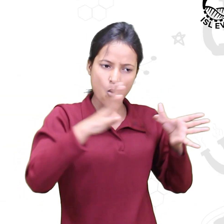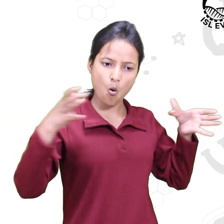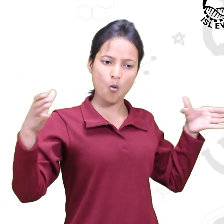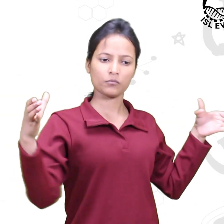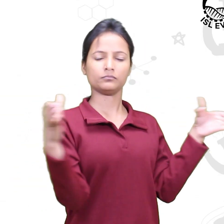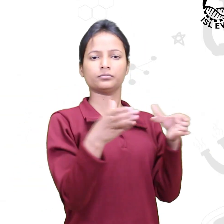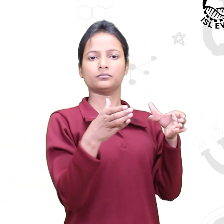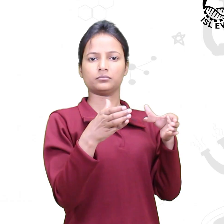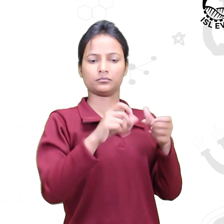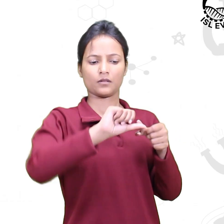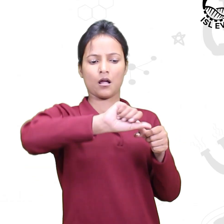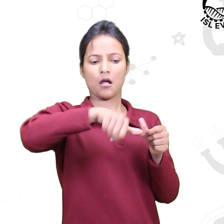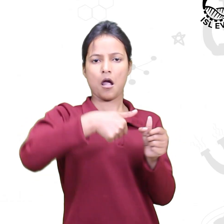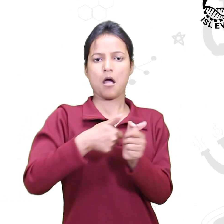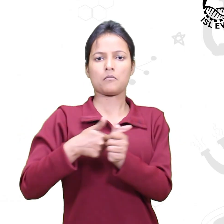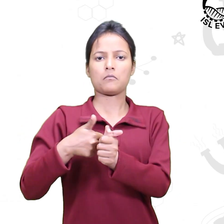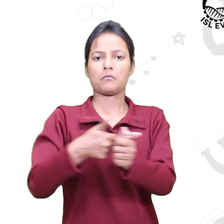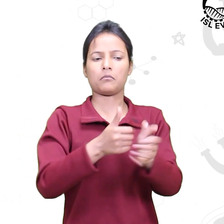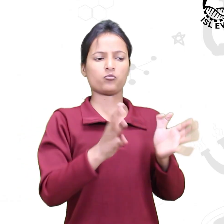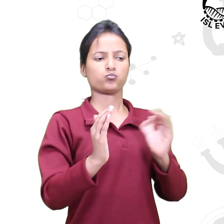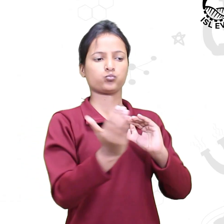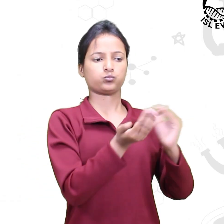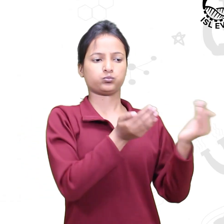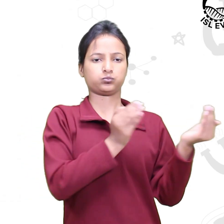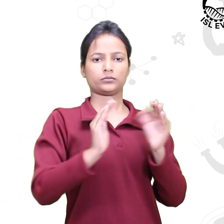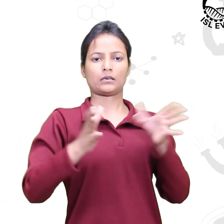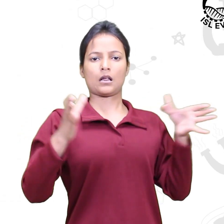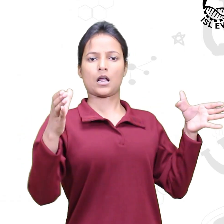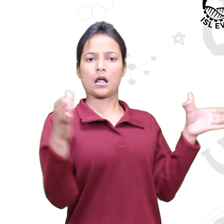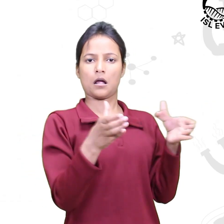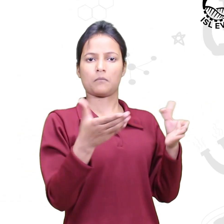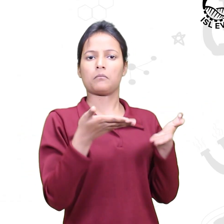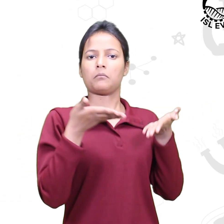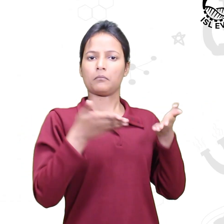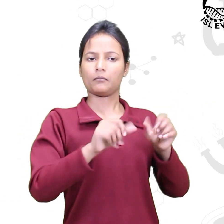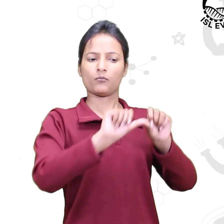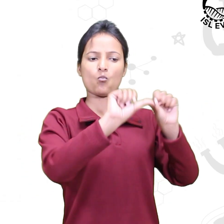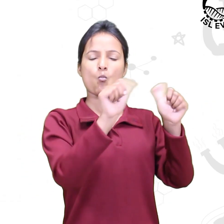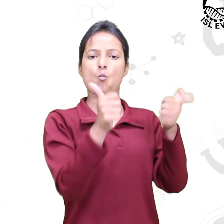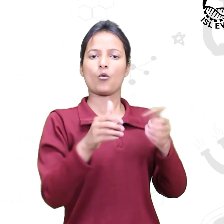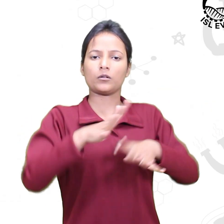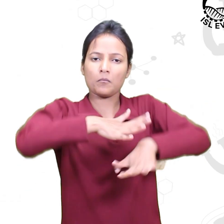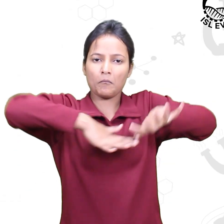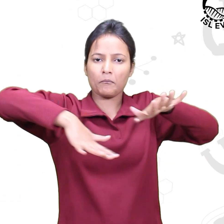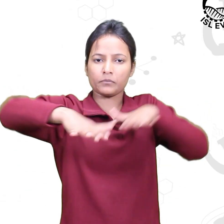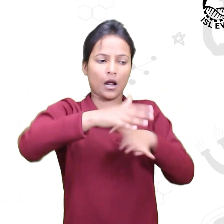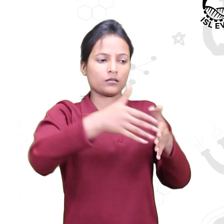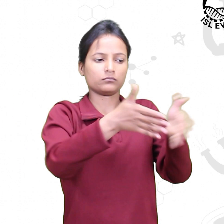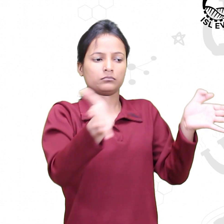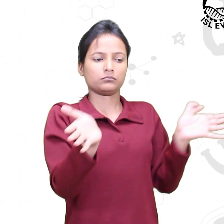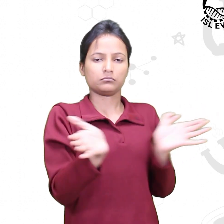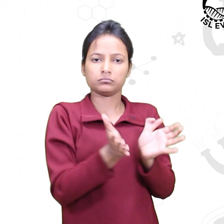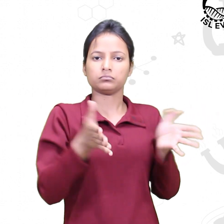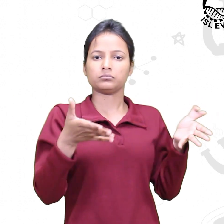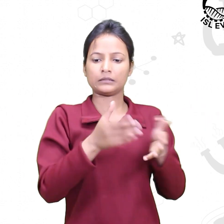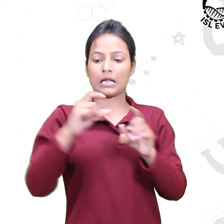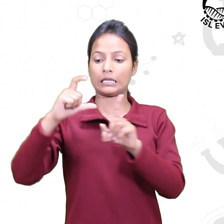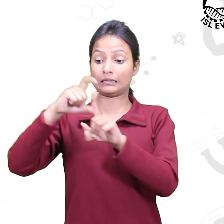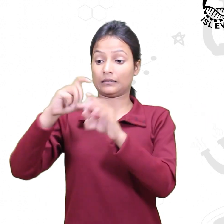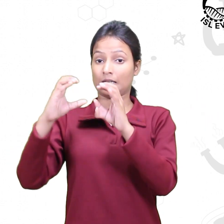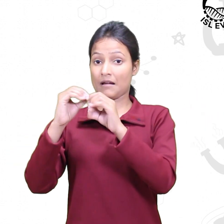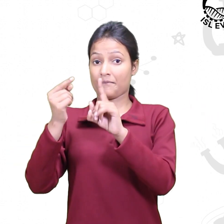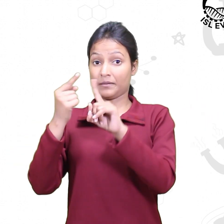था, और आपका जो नागपुर यूनिवर्सिटी का सेंटर था, ये सब हब एंड स्पोक मॉडल में थे। तो ऐसे कंप्लीटली मिला के ये पूरे टेस्टिंग सेंटर्स ने